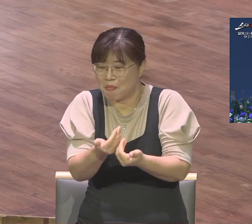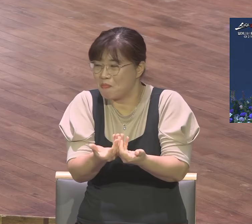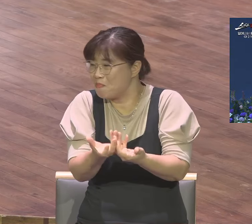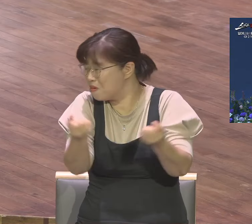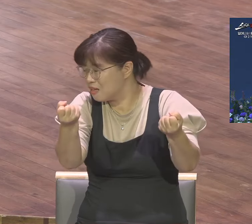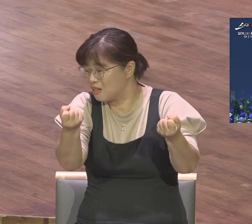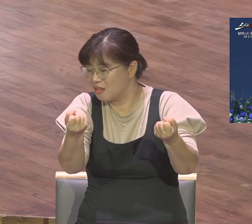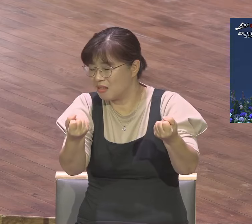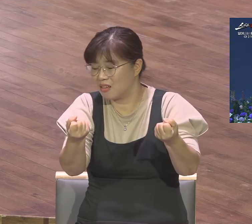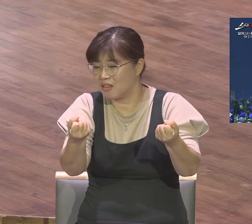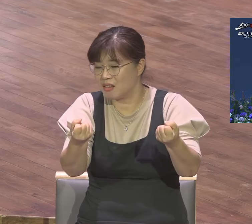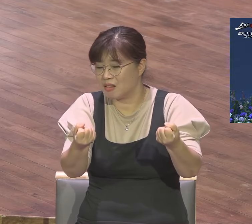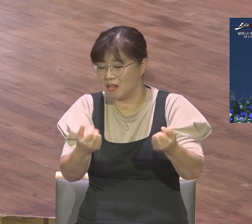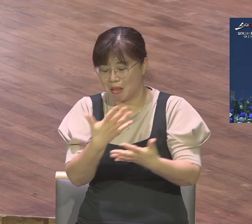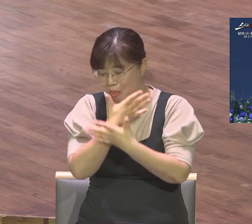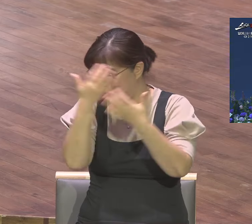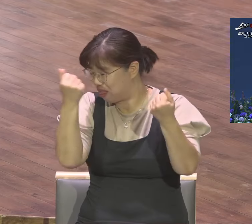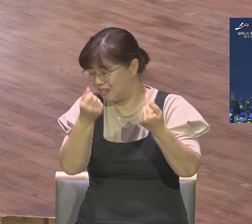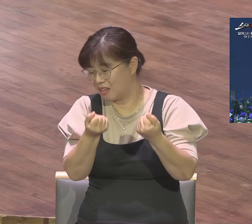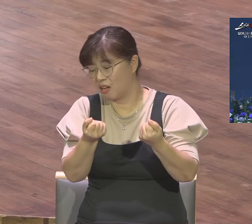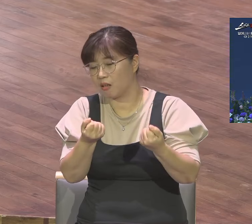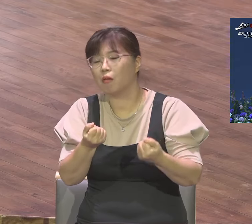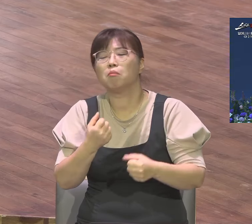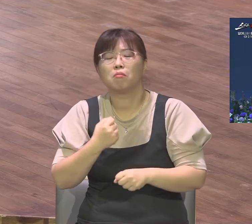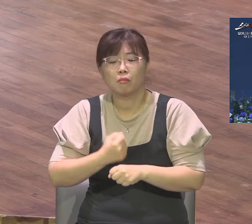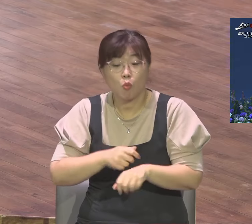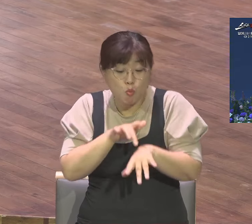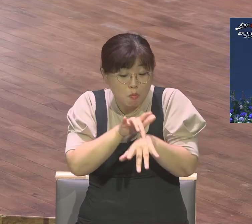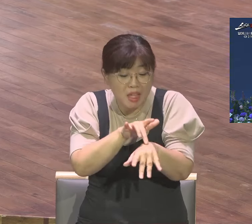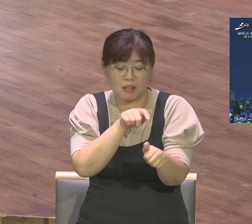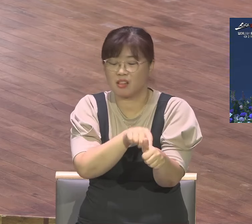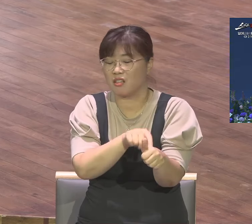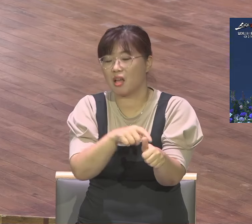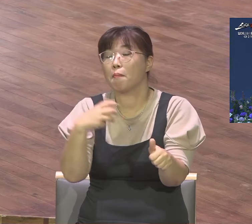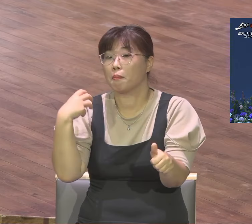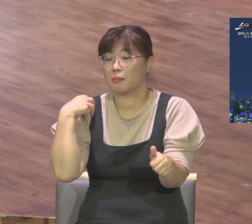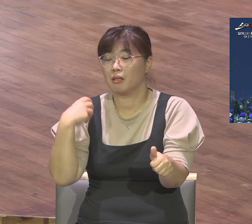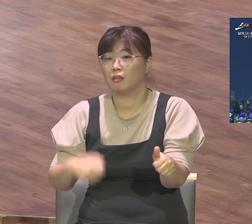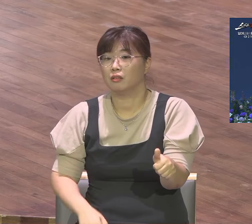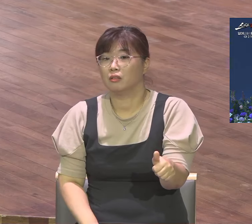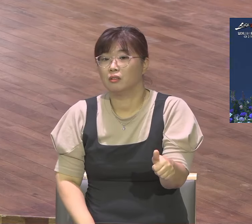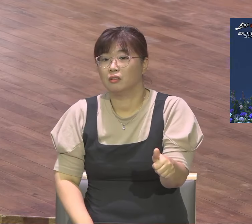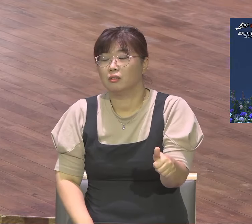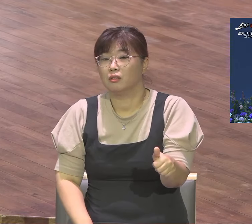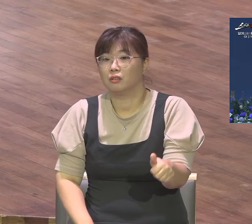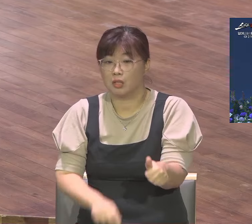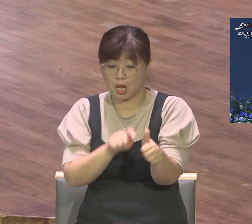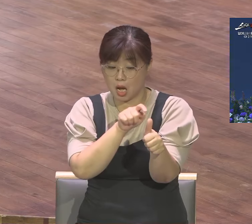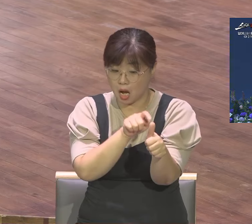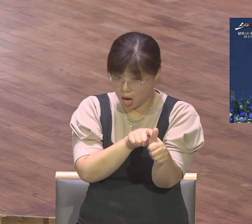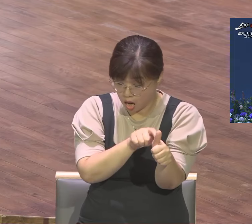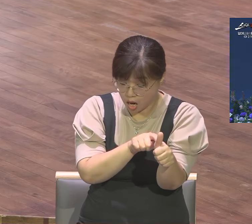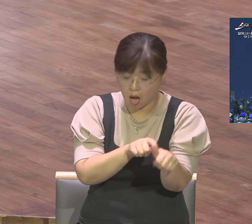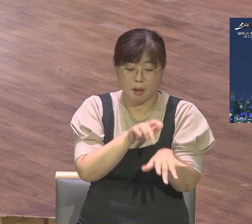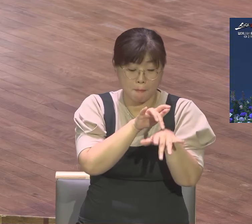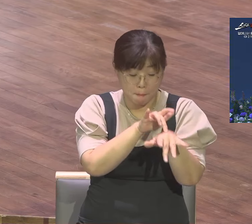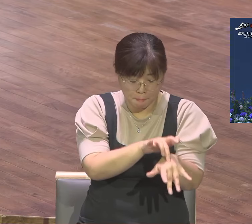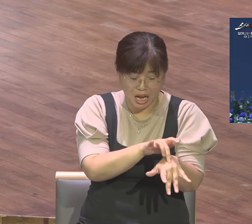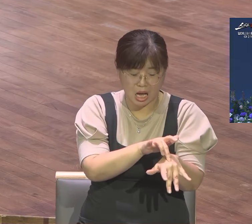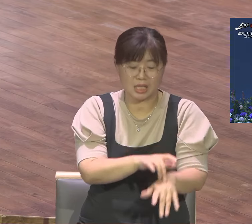이간식이에요. 또 다른 이름이 있어요. 사탄은 뭔수냐. 사탄. 마귀라고도 하고 사탄이라고 하고